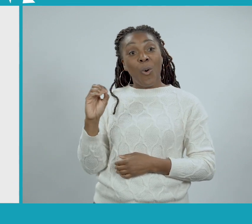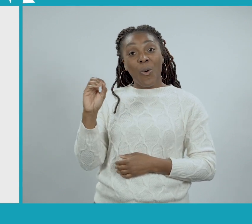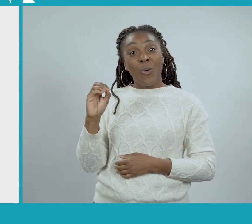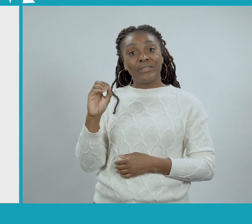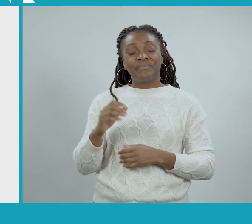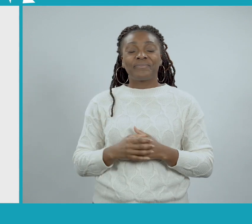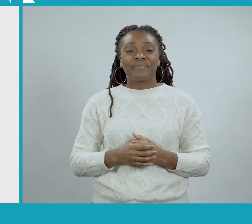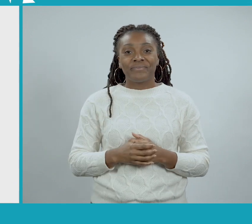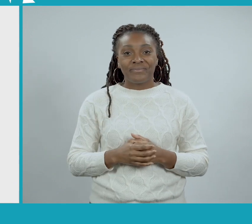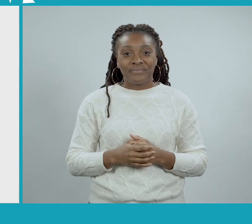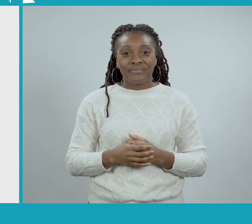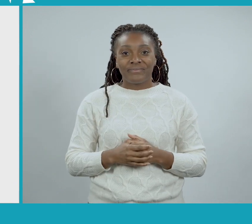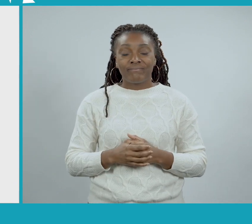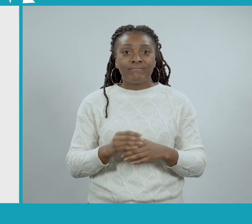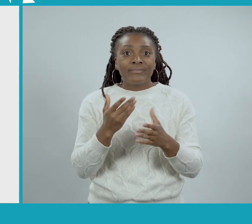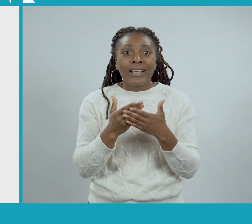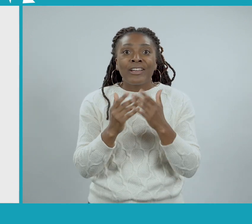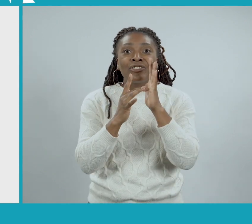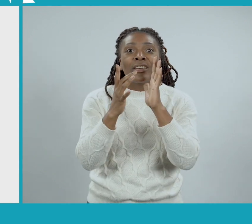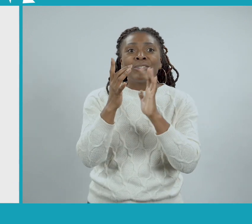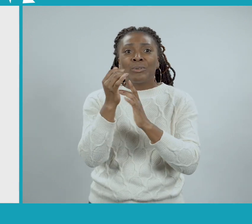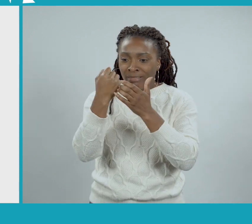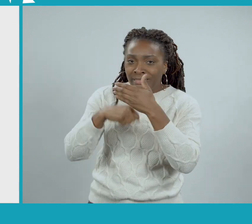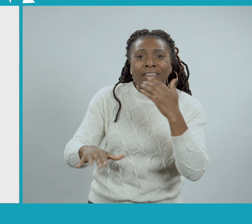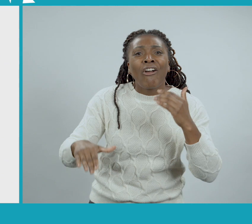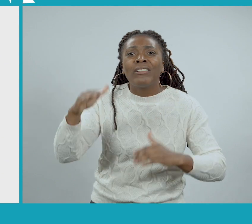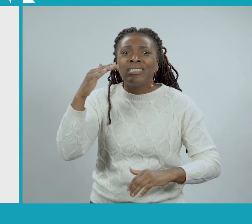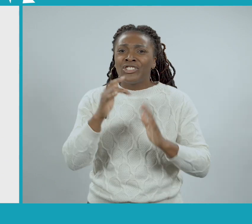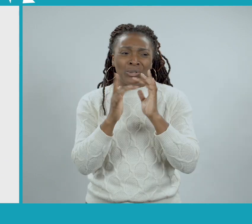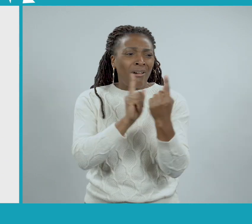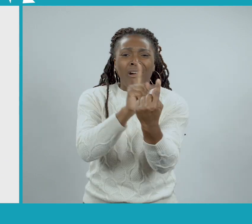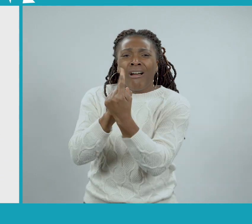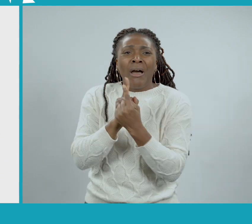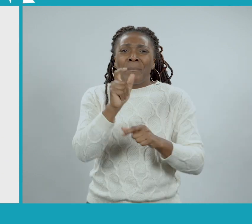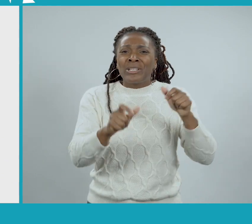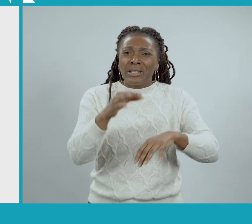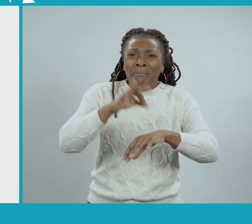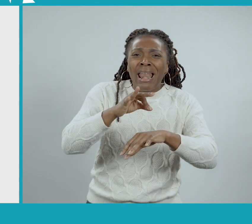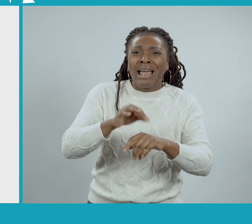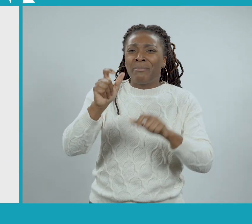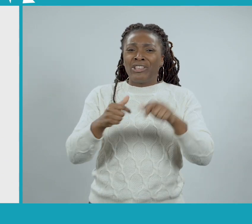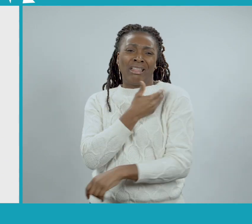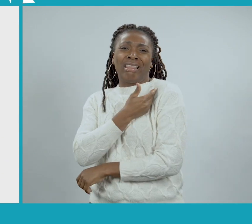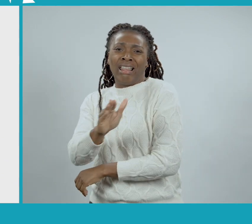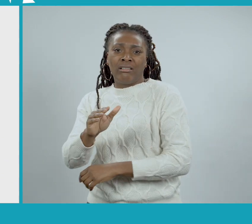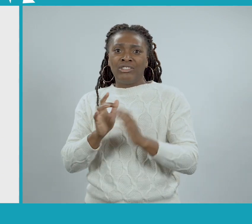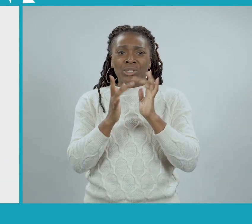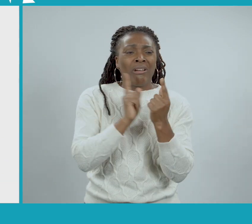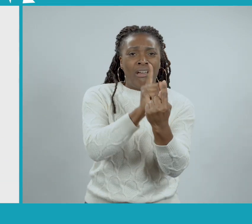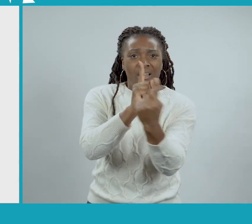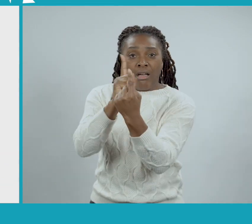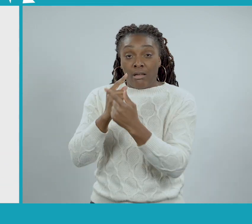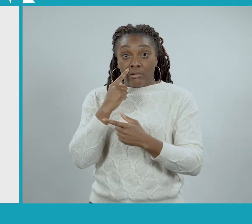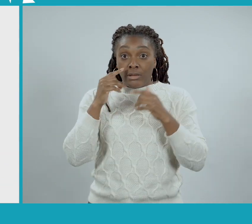oiktirmos. Et alors que Jésus fréquente les malades et prend soin des marginaux, il est